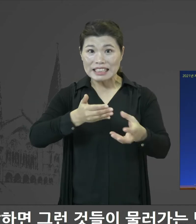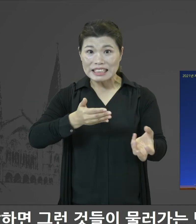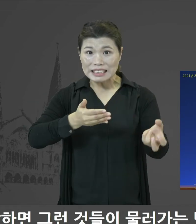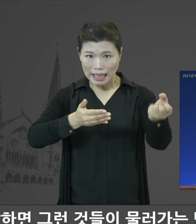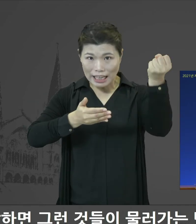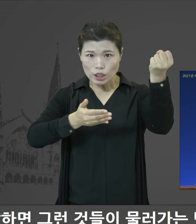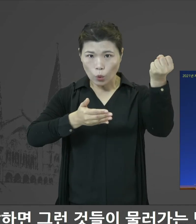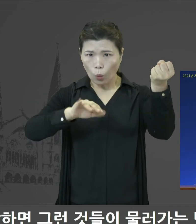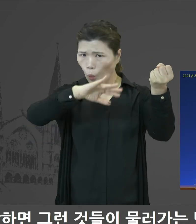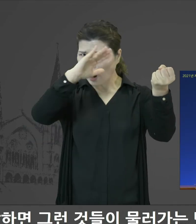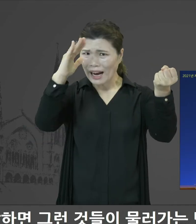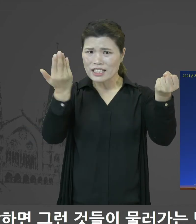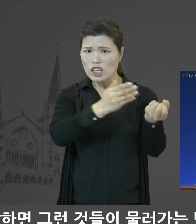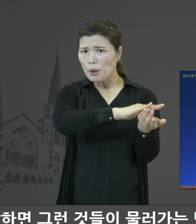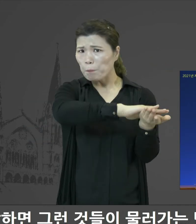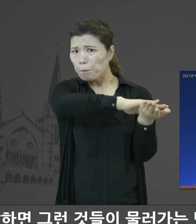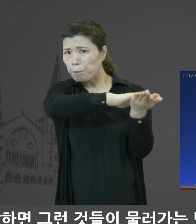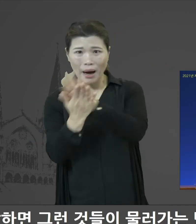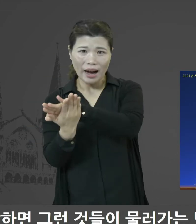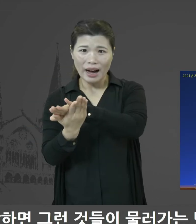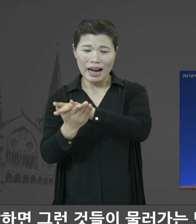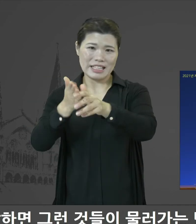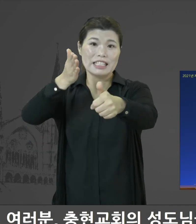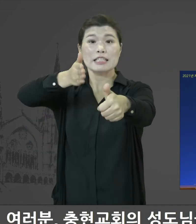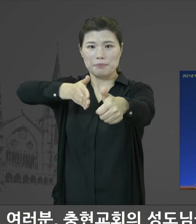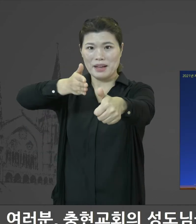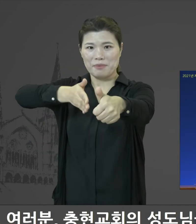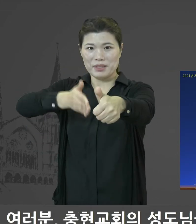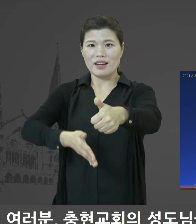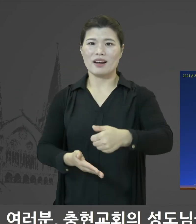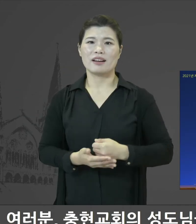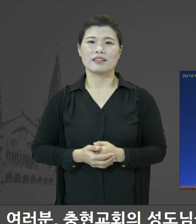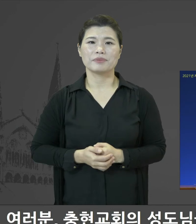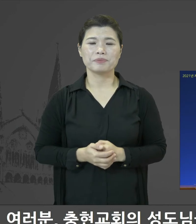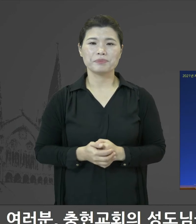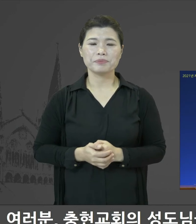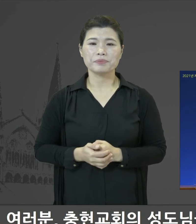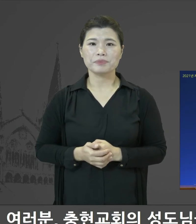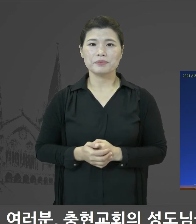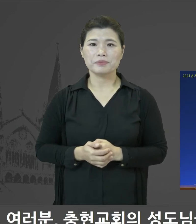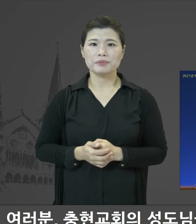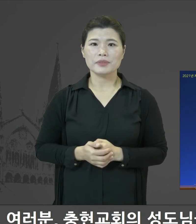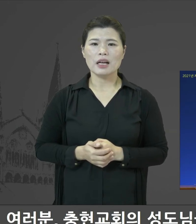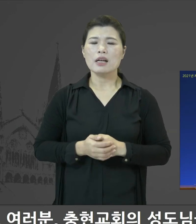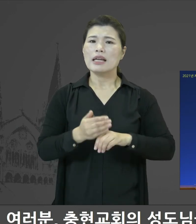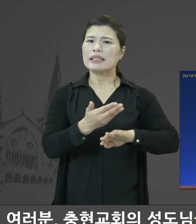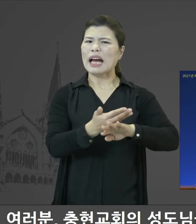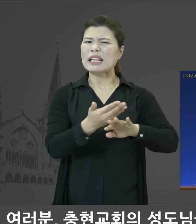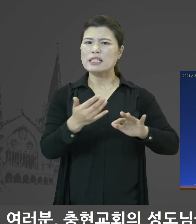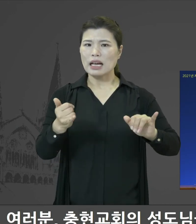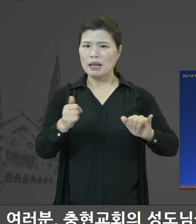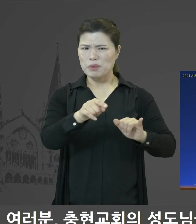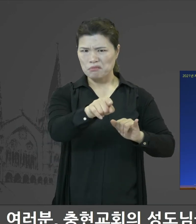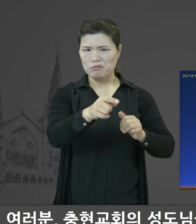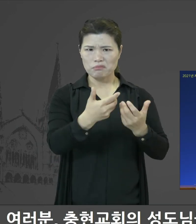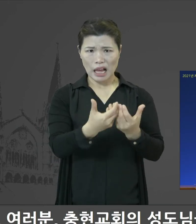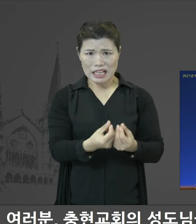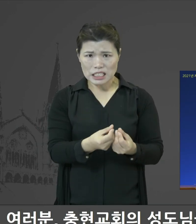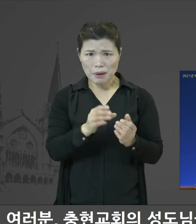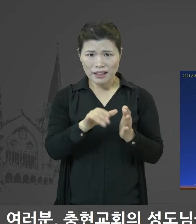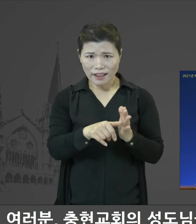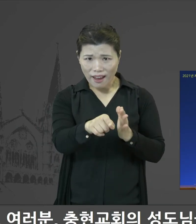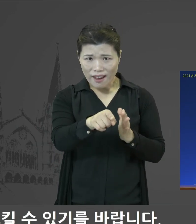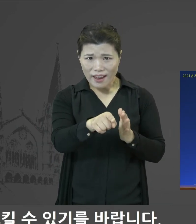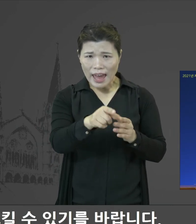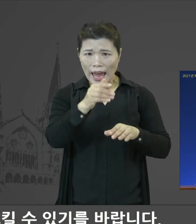일에 하나님 나라의 선수가 되어 주시기를 주 안에서 소망합니다. 그래서 다른 사람이 낙심하고 있을 때 감사로